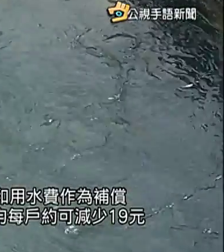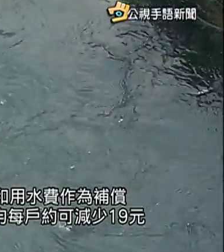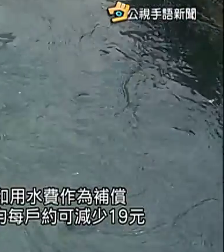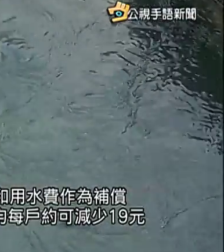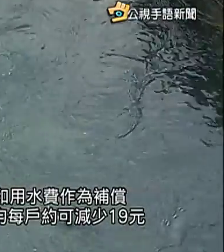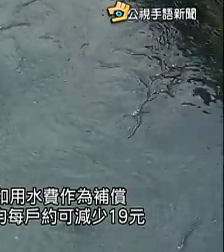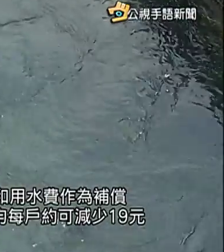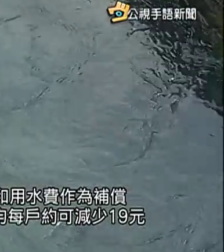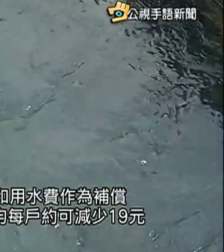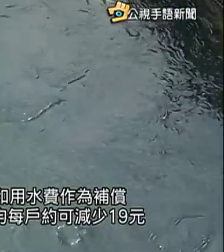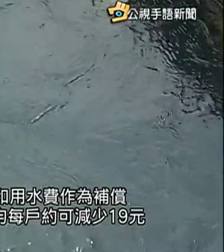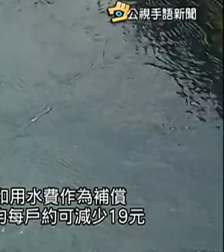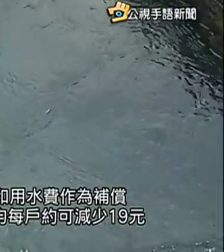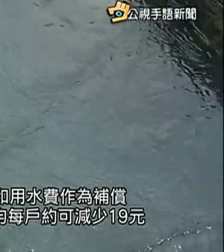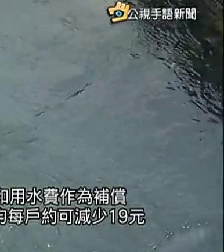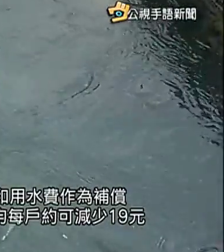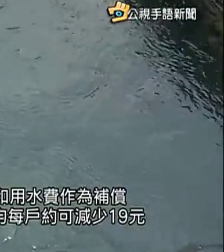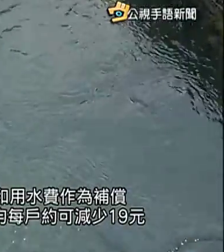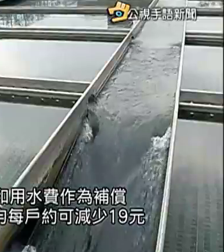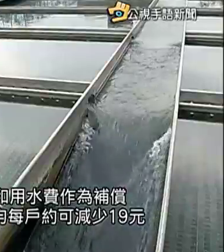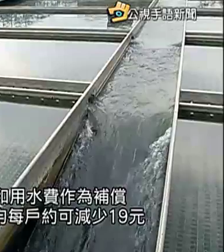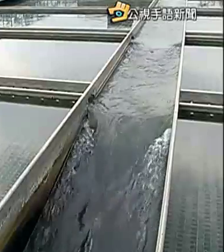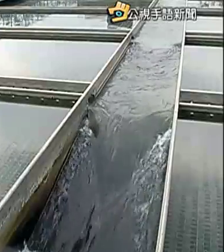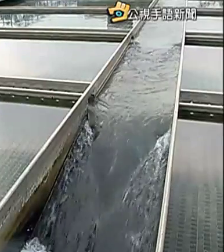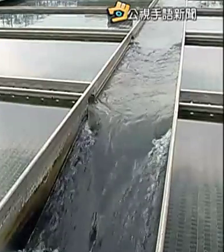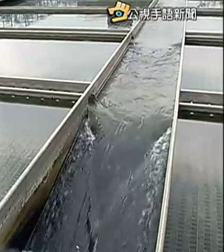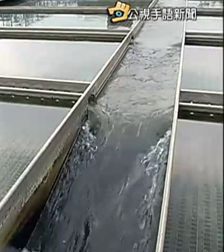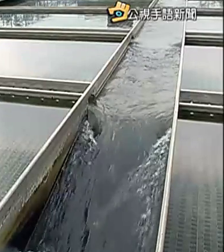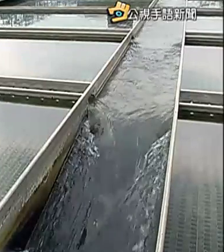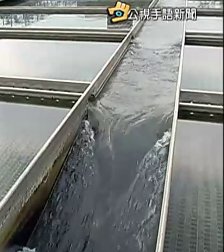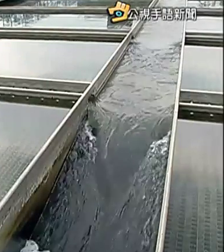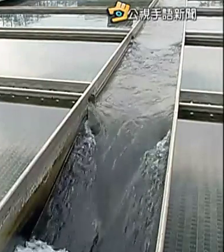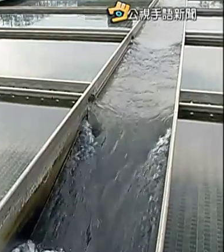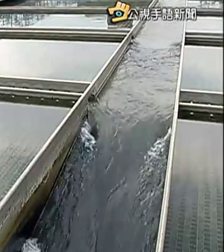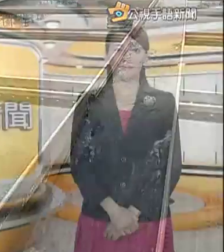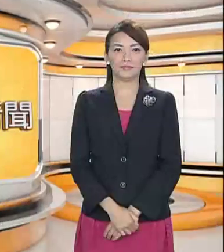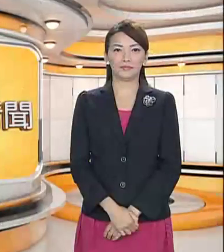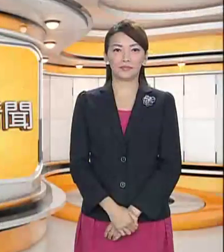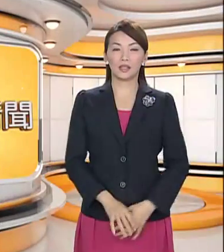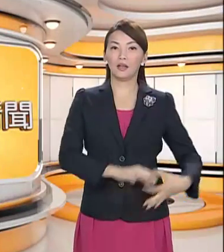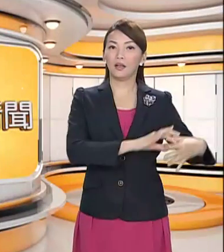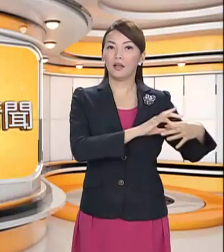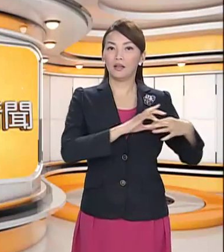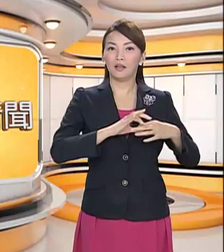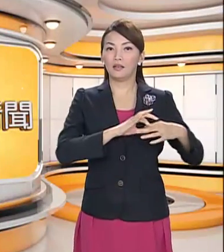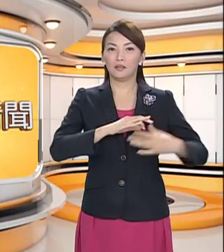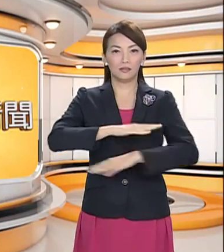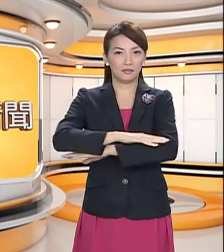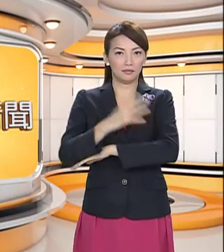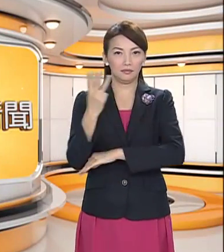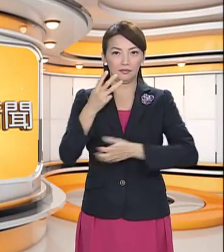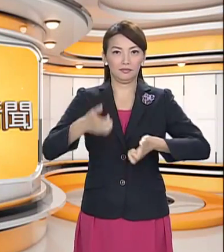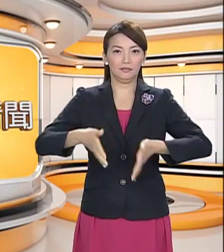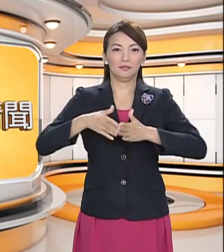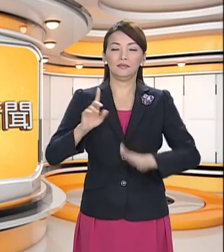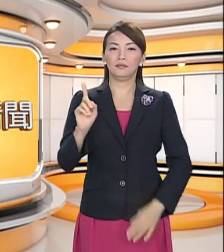来平均每户约可减少19元。记者吴雅维、林国煌台报道。 来关心各大报的头条焦